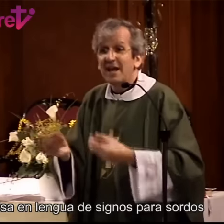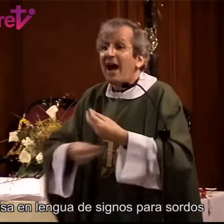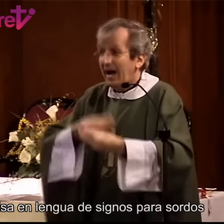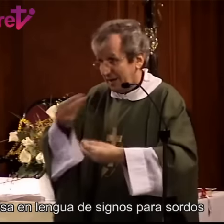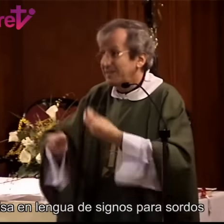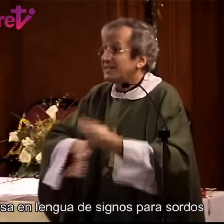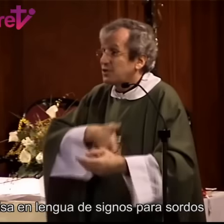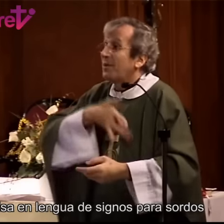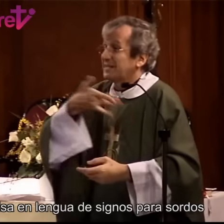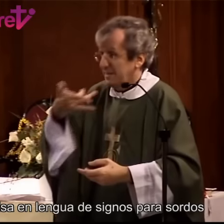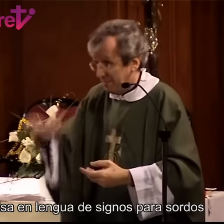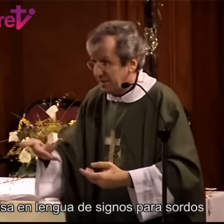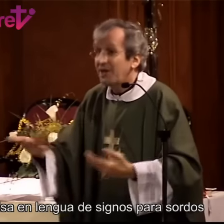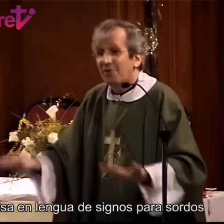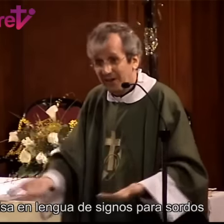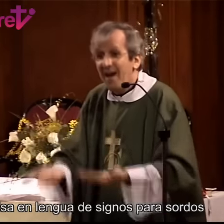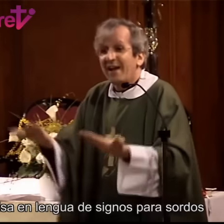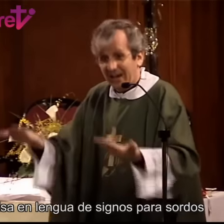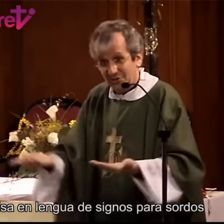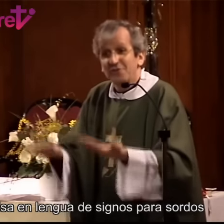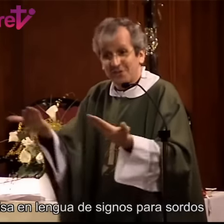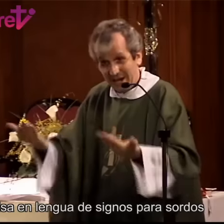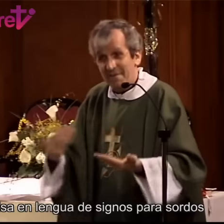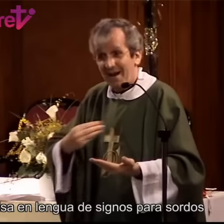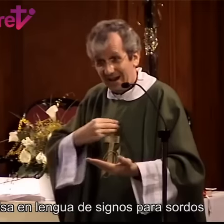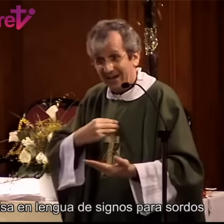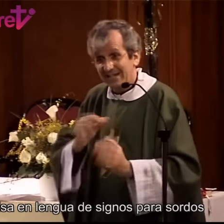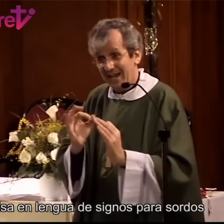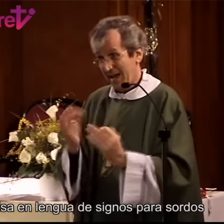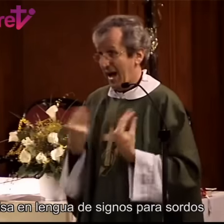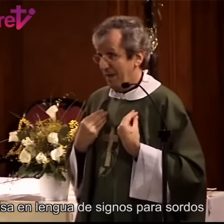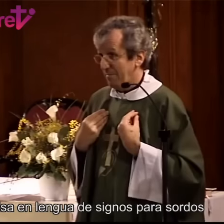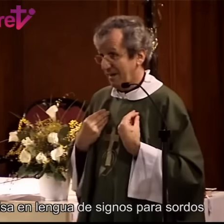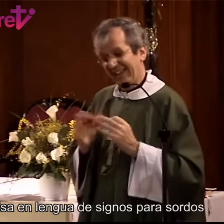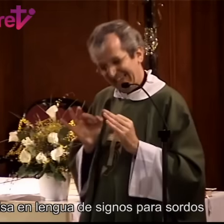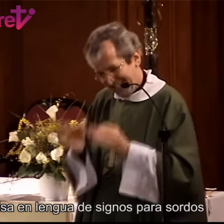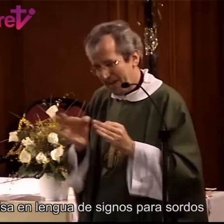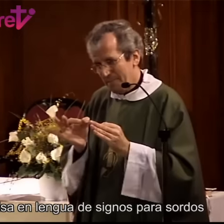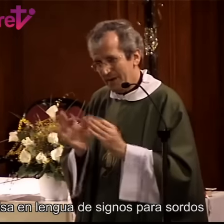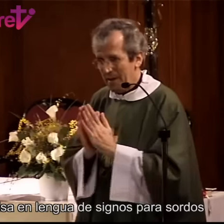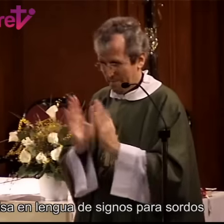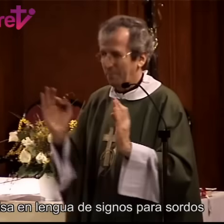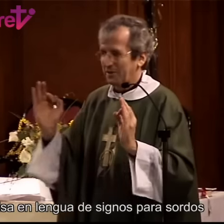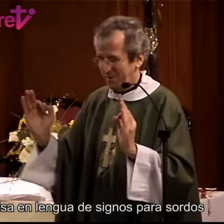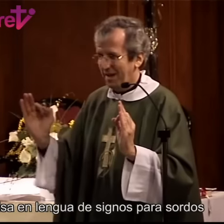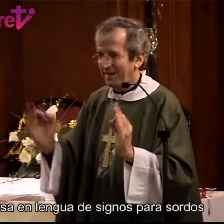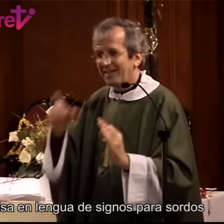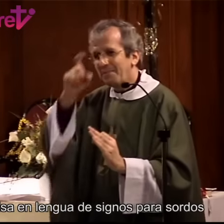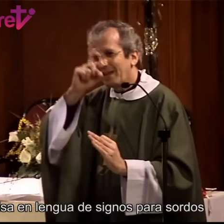a través de esas obras de misericordia que nos anima la Iglesia a vivir siempre, pero especialmente en